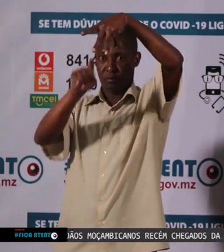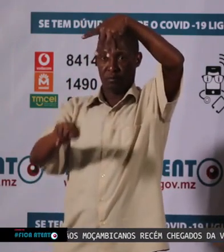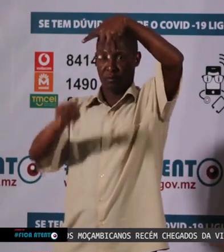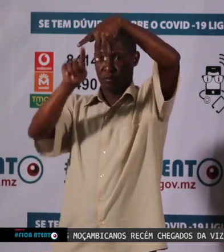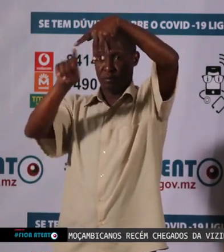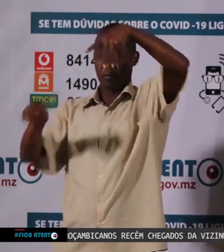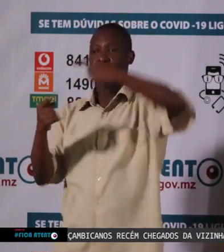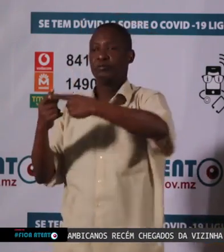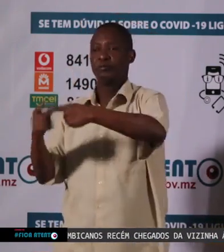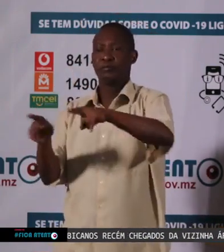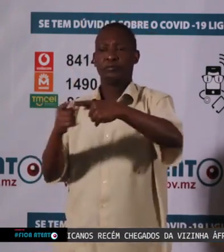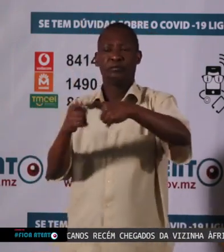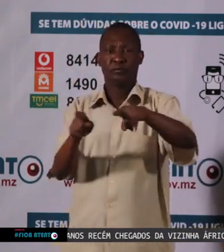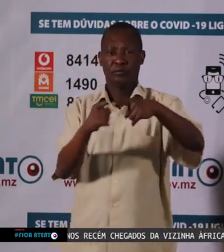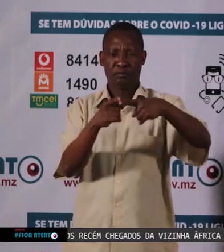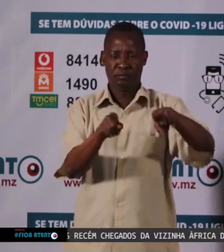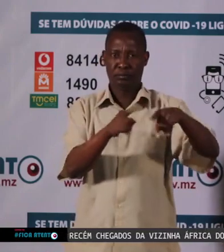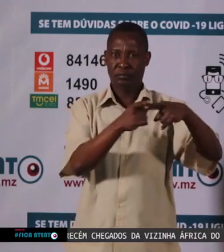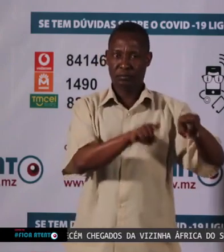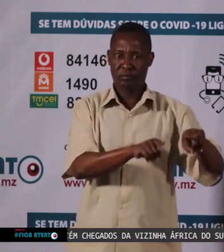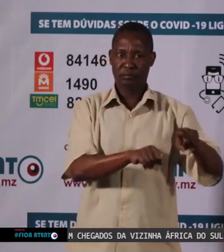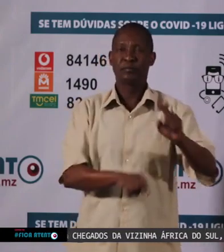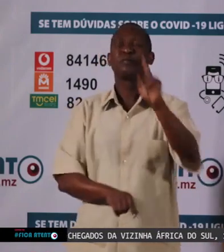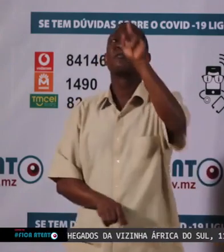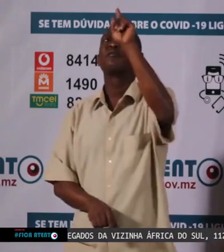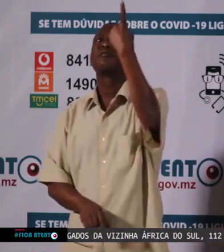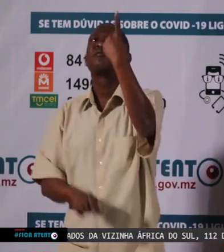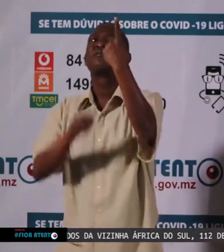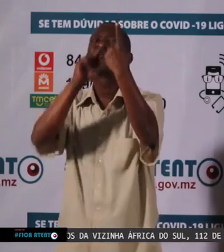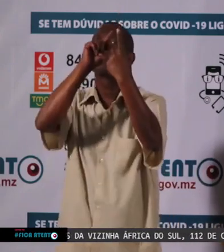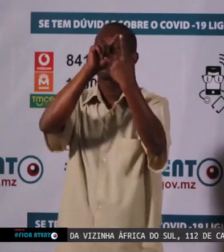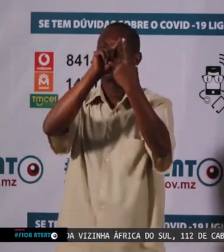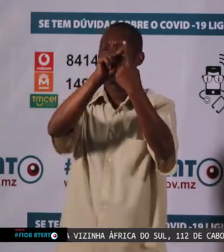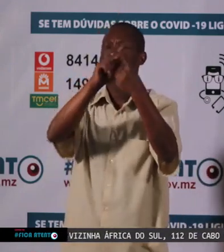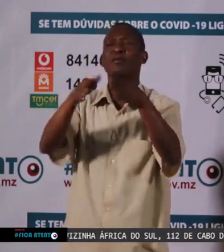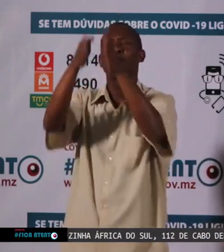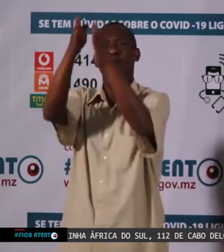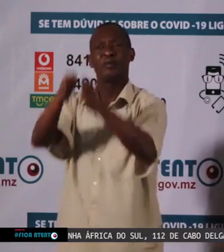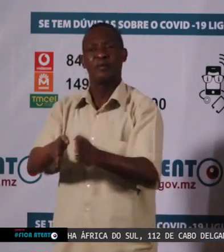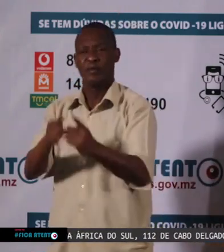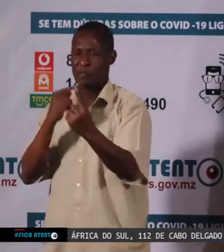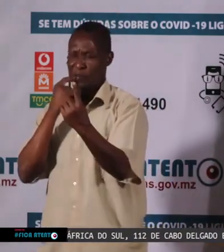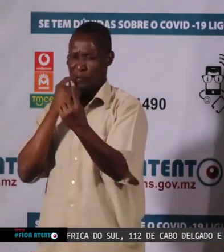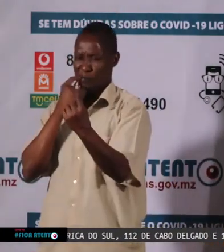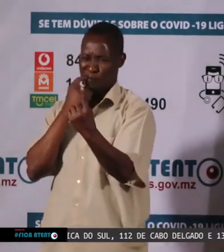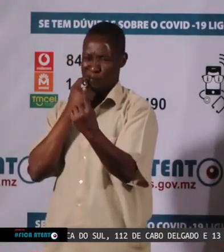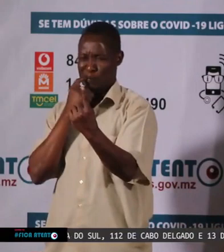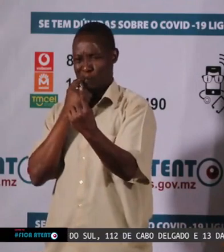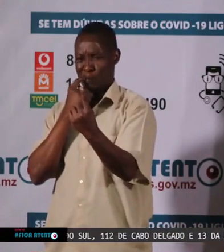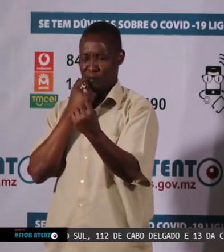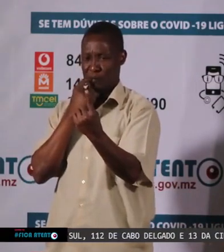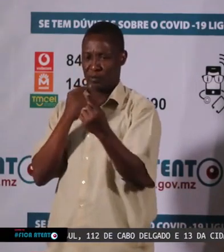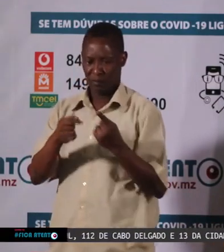primeira categoria é aquela categoria do indivíduo que nós suspeitamos, vamos testar e ele